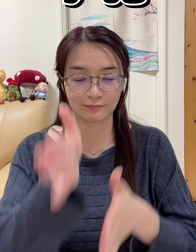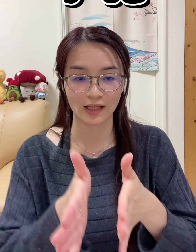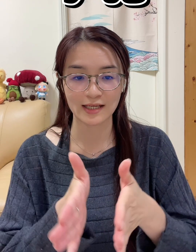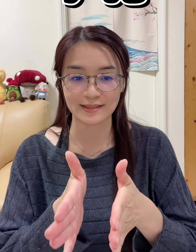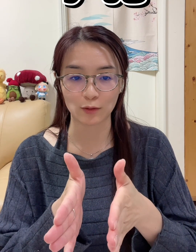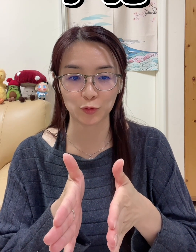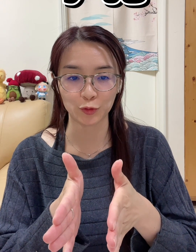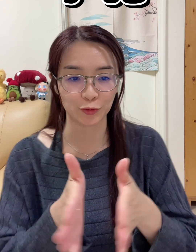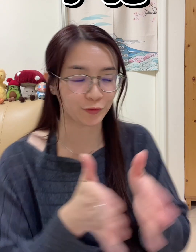手語、